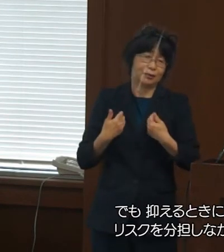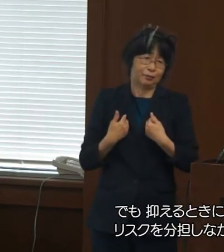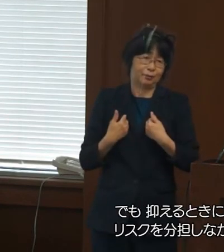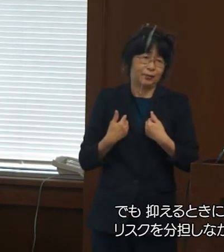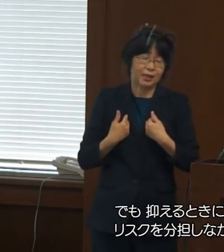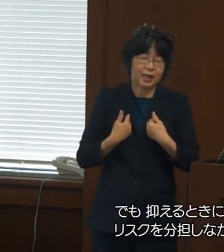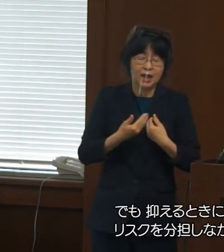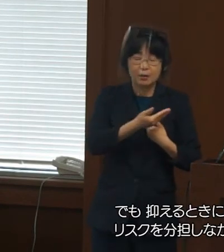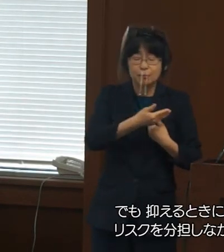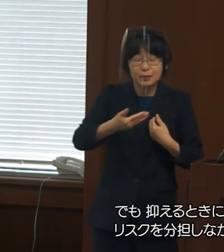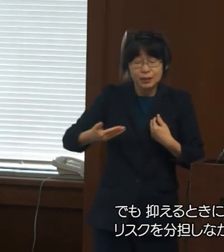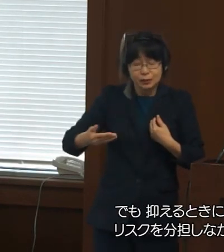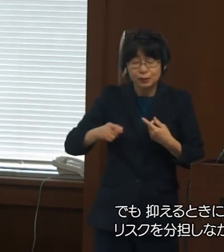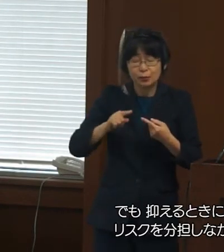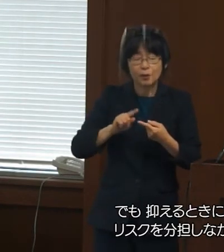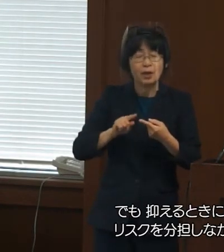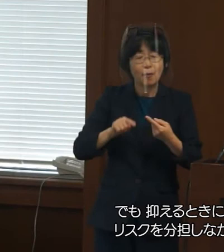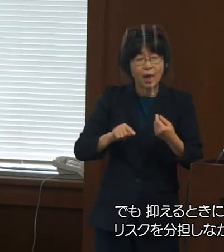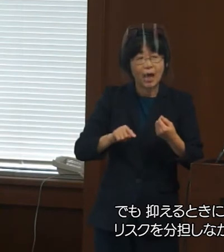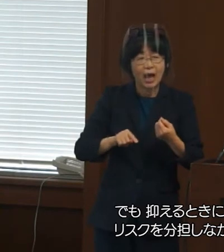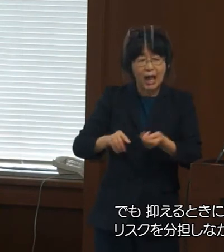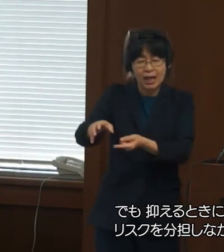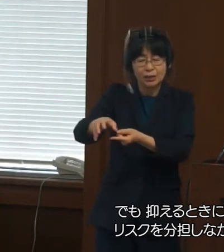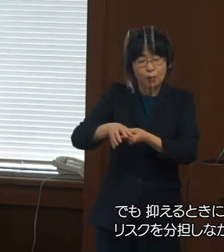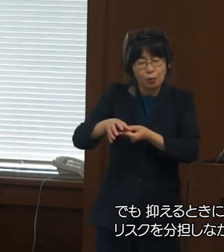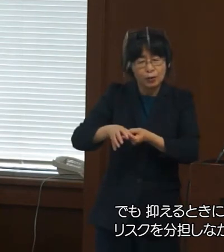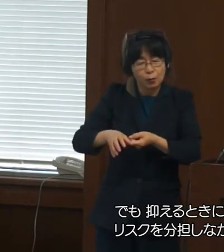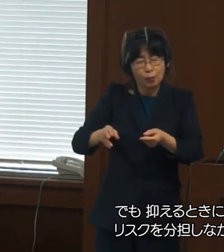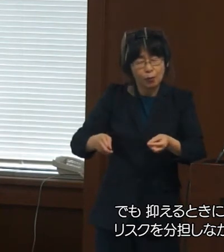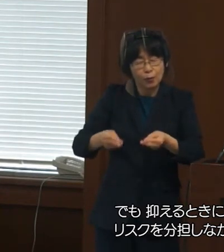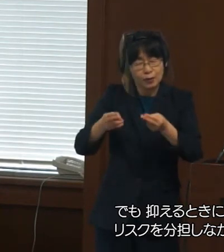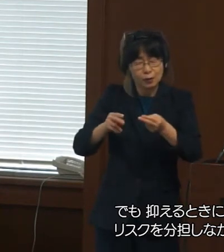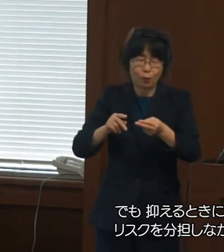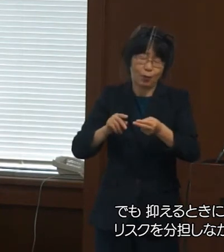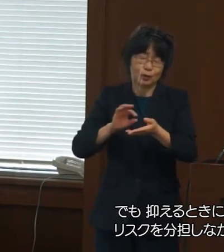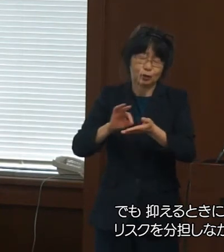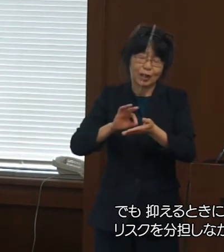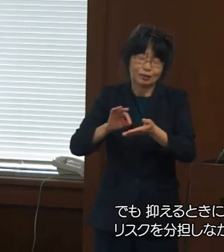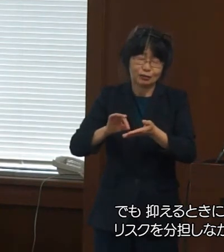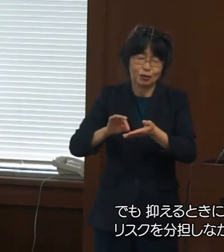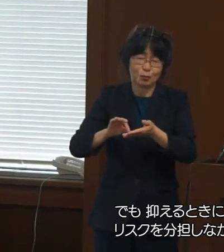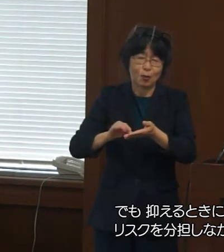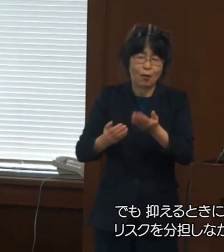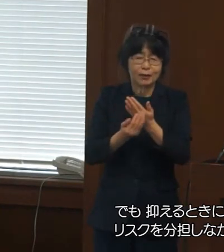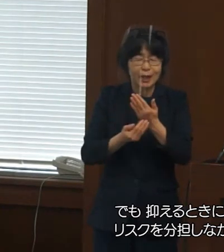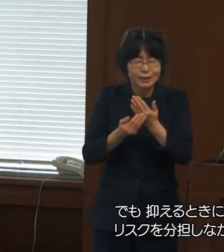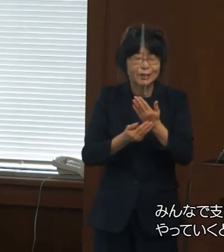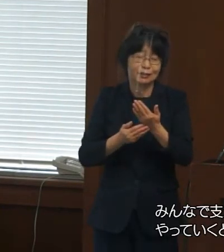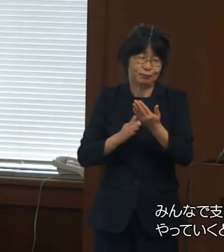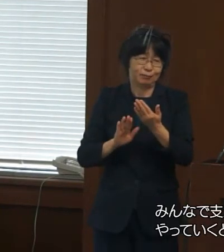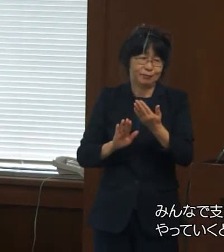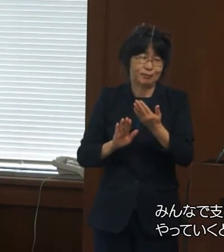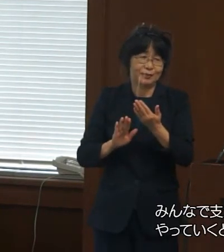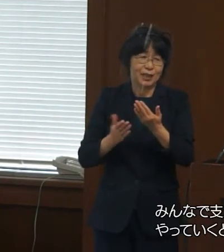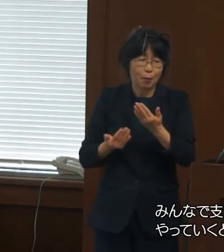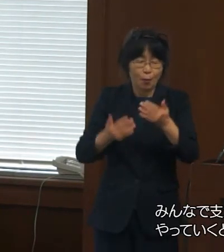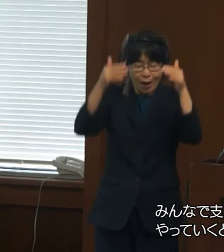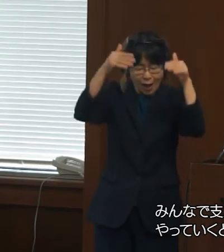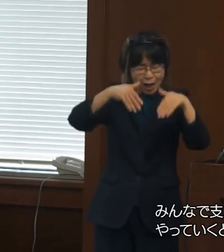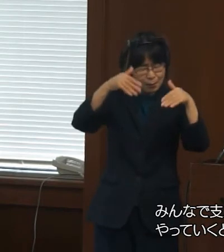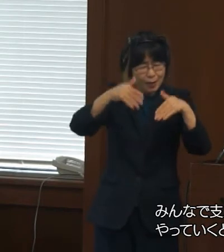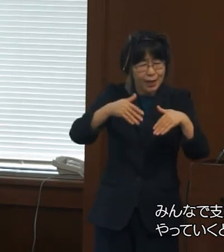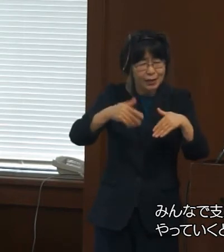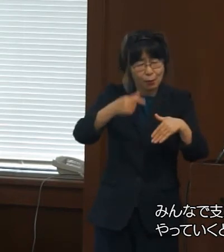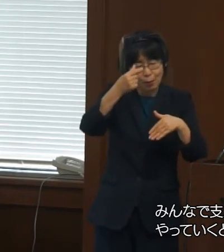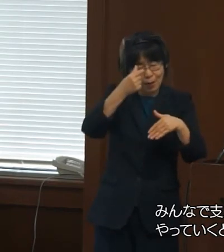。でも抑えるときにはみんなでどのようにそのリスクを分担しながらみんなで支え合いながらやっ